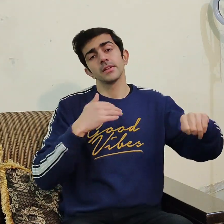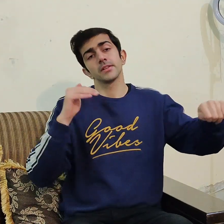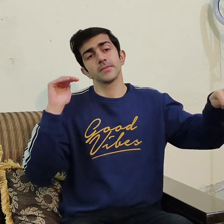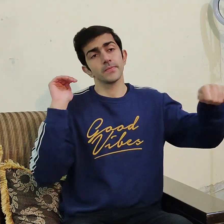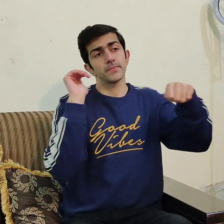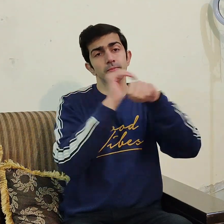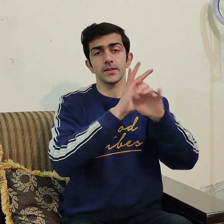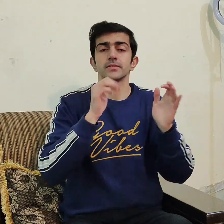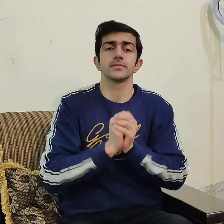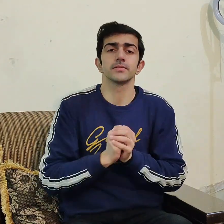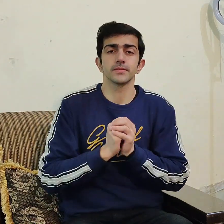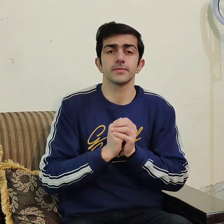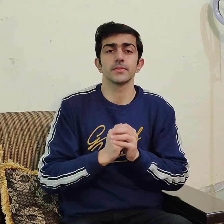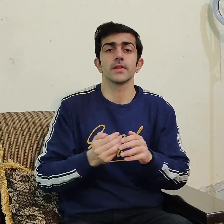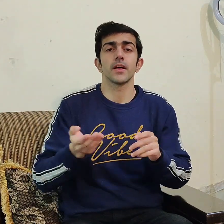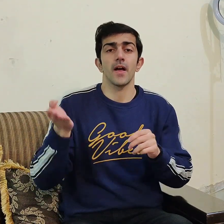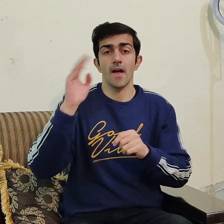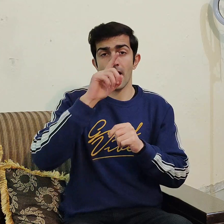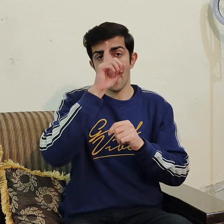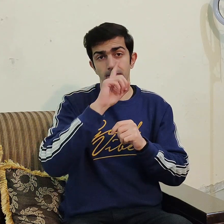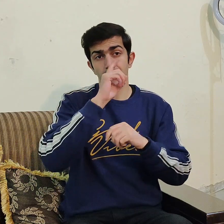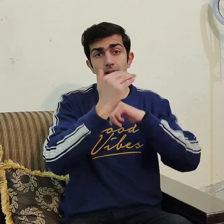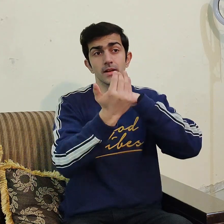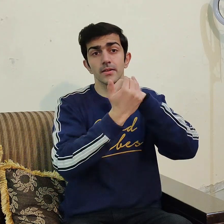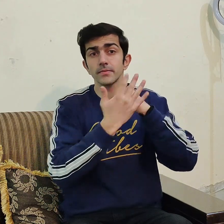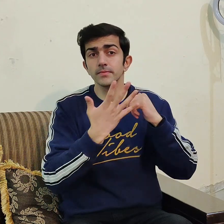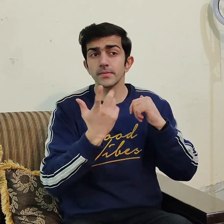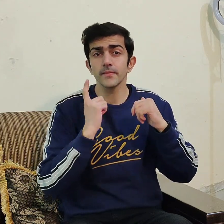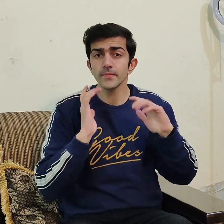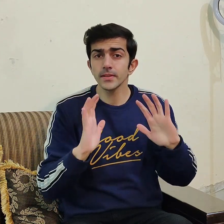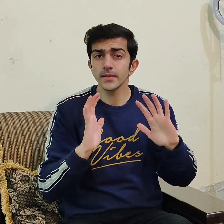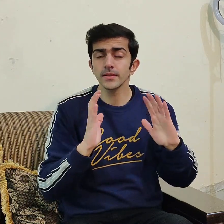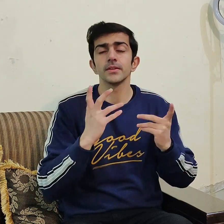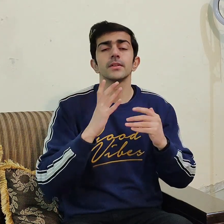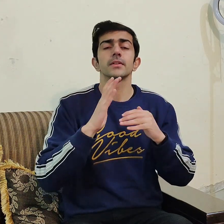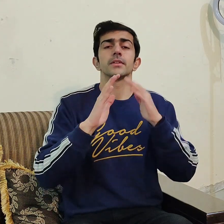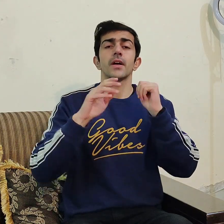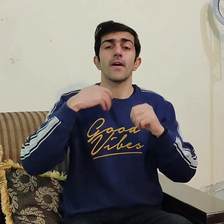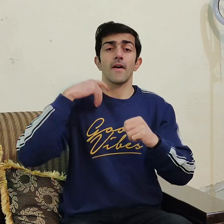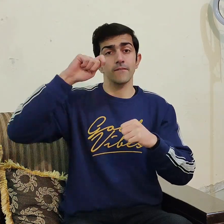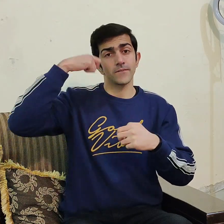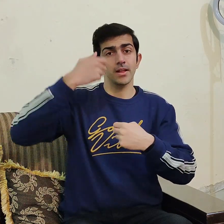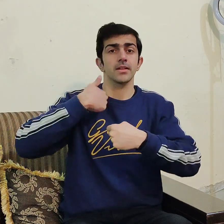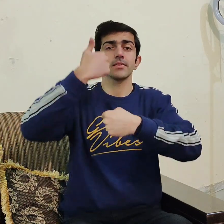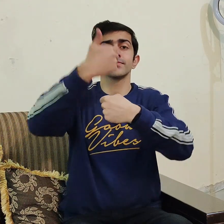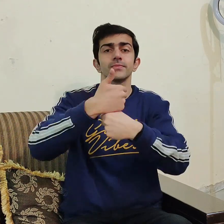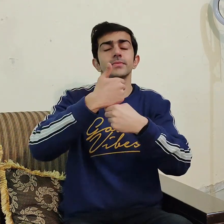भी यूट्यूब चैनल से रिलेटेड वो हमने सब शेयर कर दी। देन सैटरडे की बात है कि हम वेट करते रहे, कोई ईमेल नहीं आई। फिर